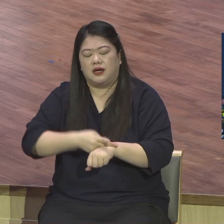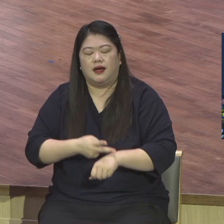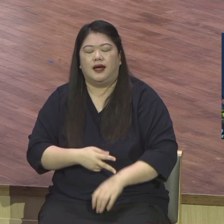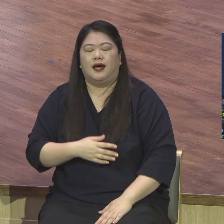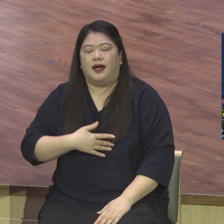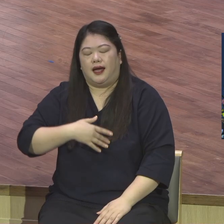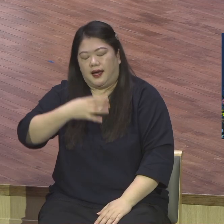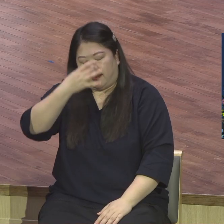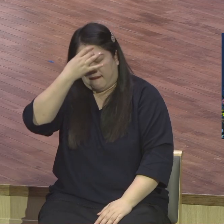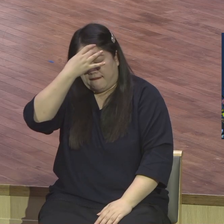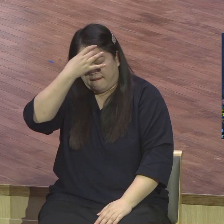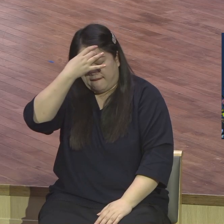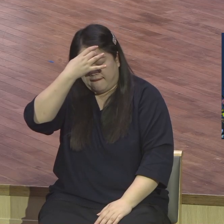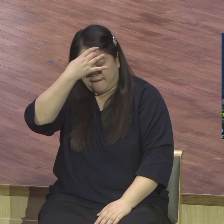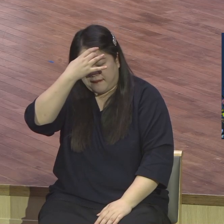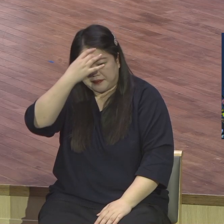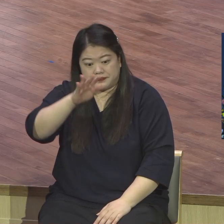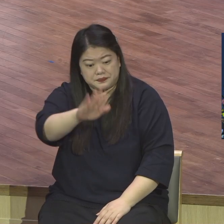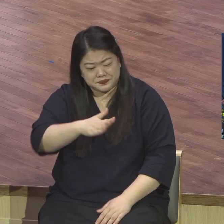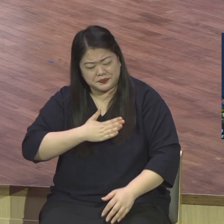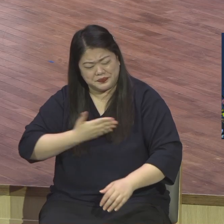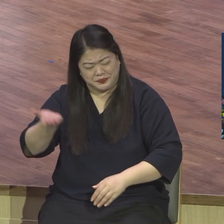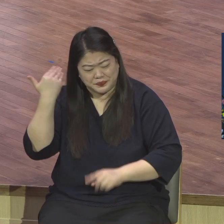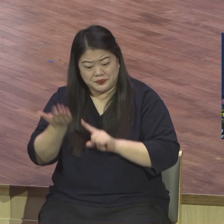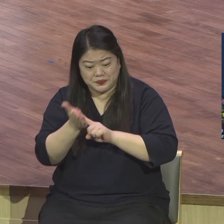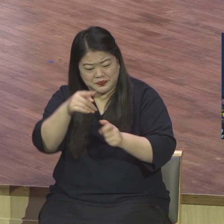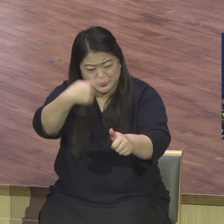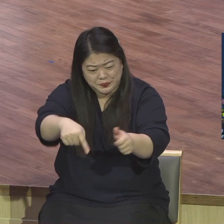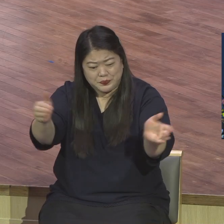이렇게 어리석은 행동을 하냐?